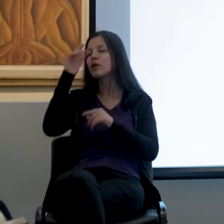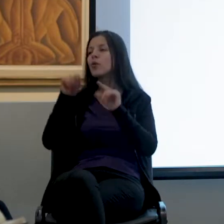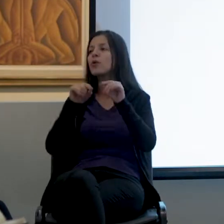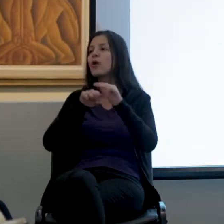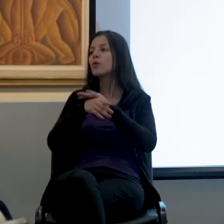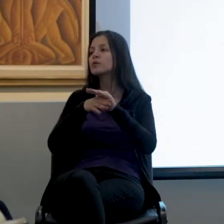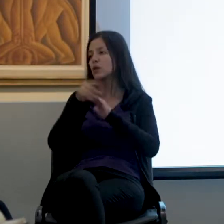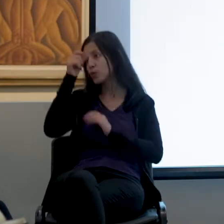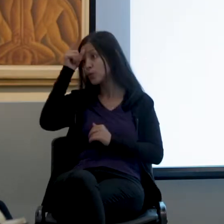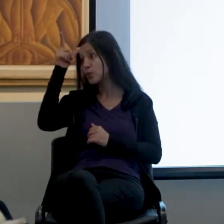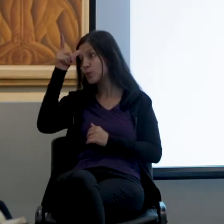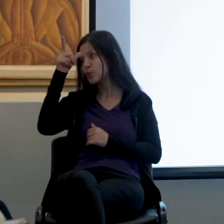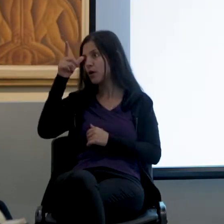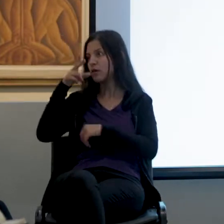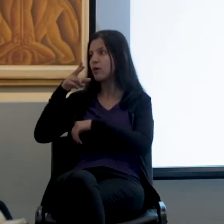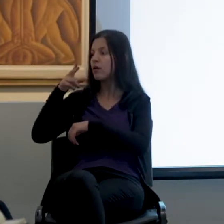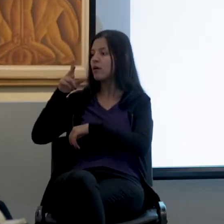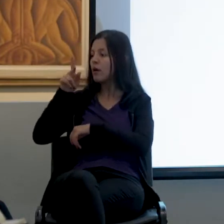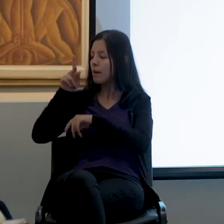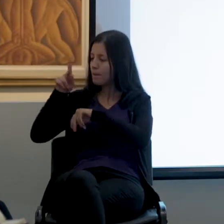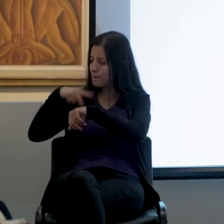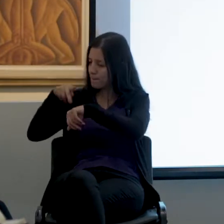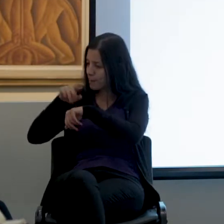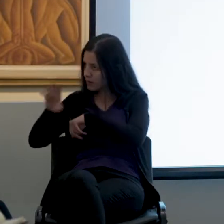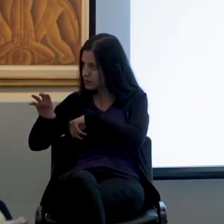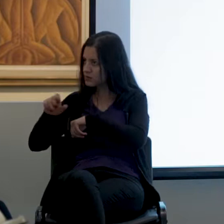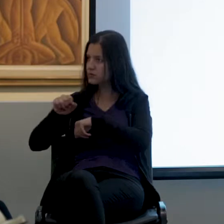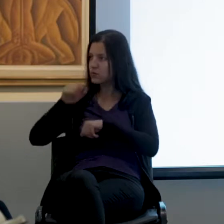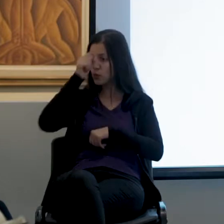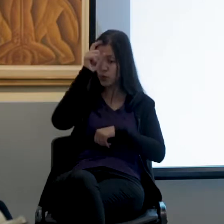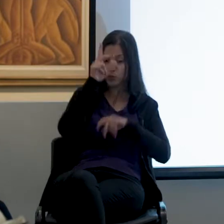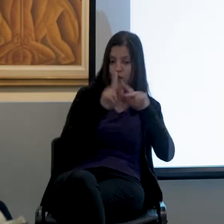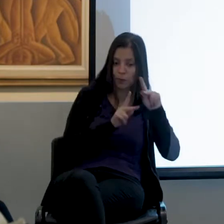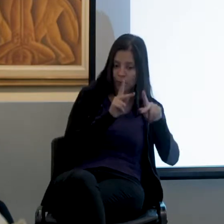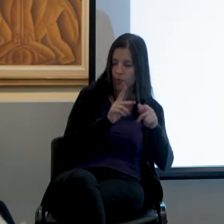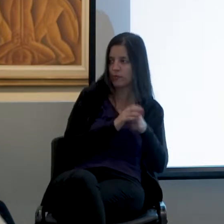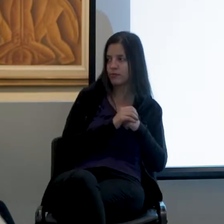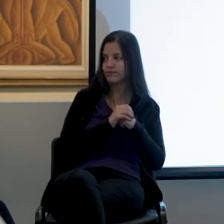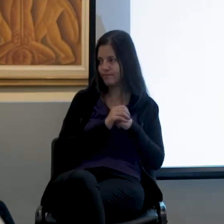Cultura nacional, cultura comum.